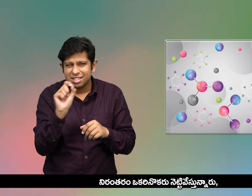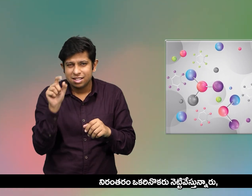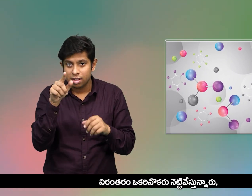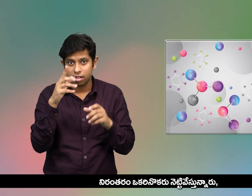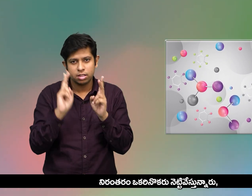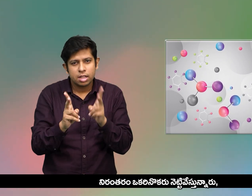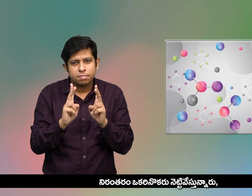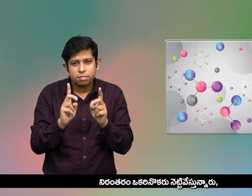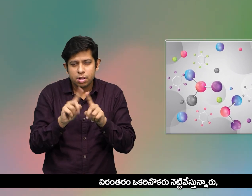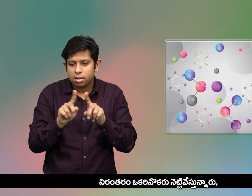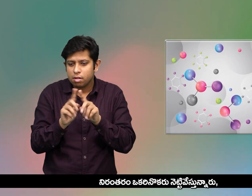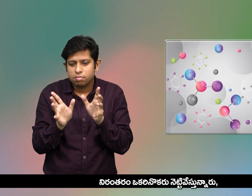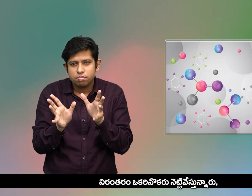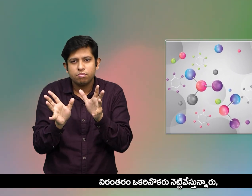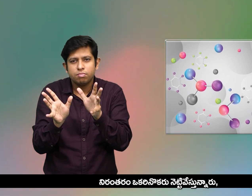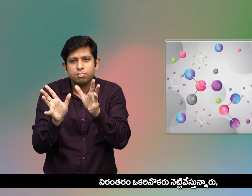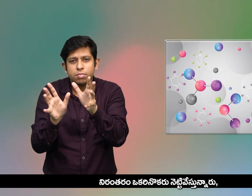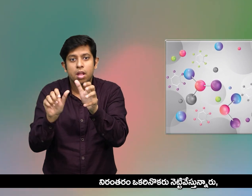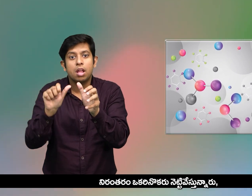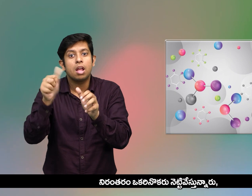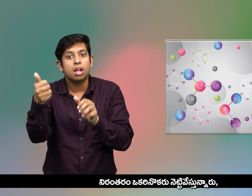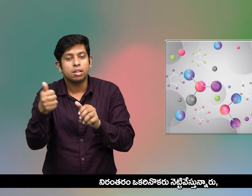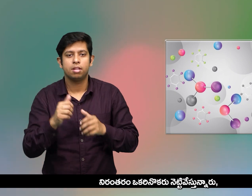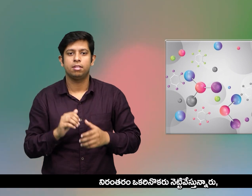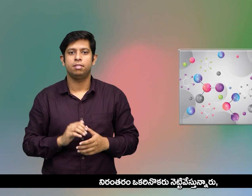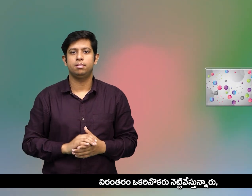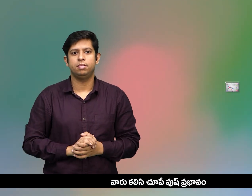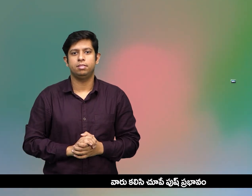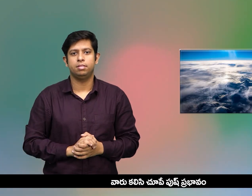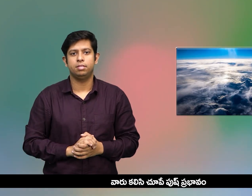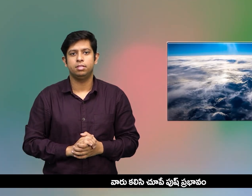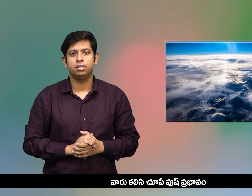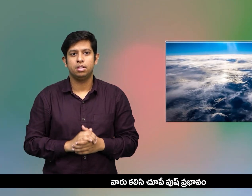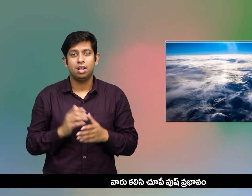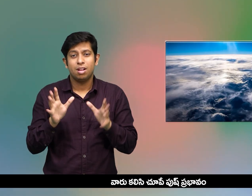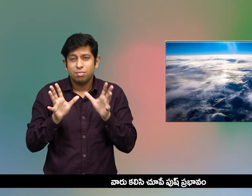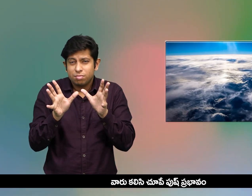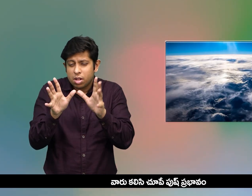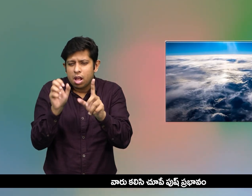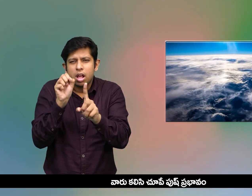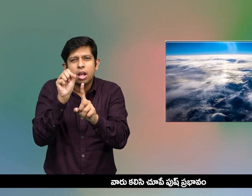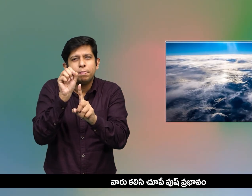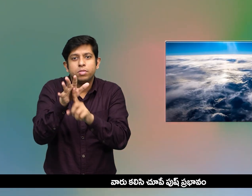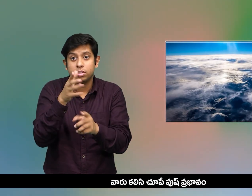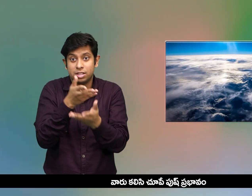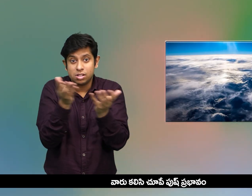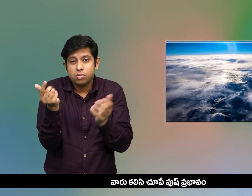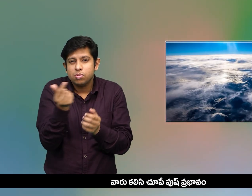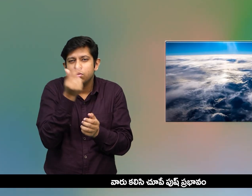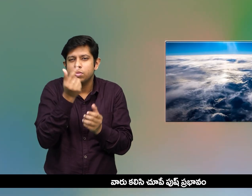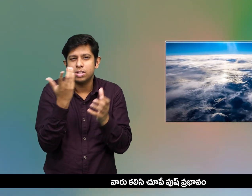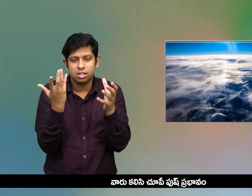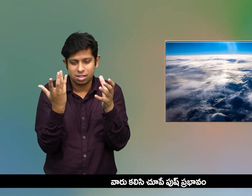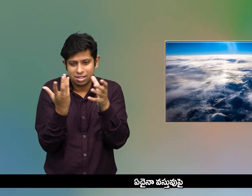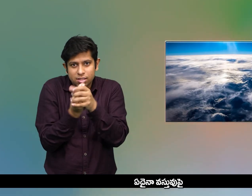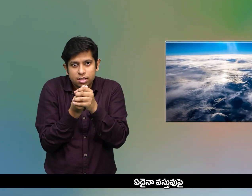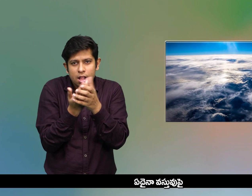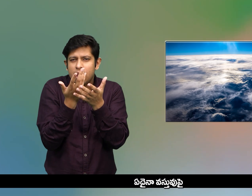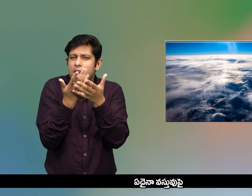నిరంతరం ఒకరినొకరు నెట్టివేస్తున్నారు. వారు కలిసి చూపే పుష్ ప్రభావం ఏదైనా